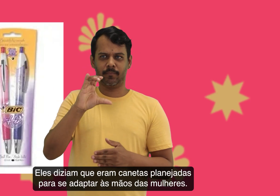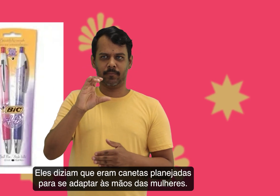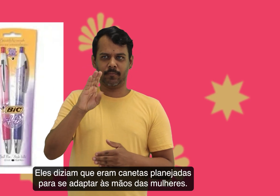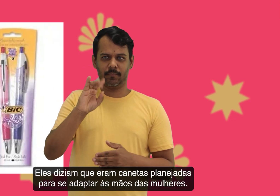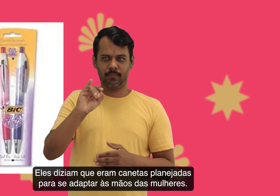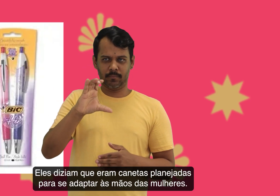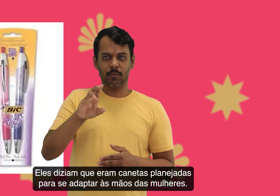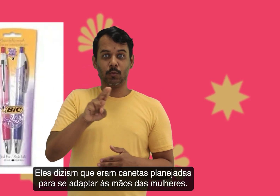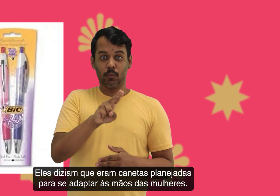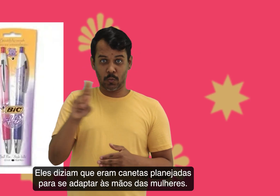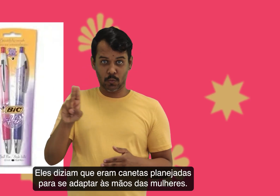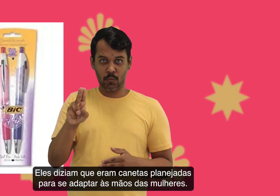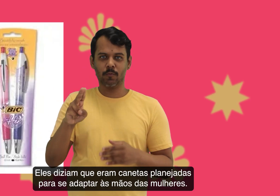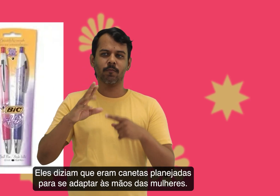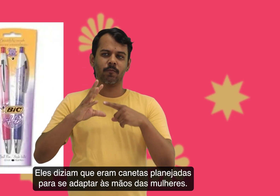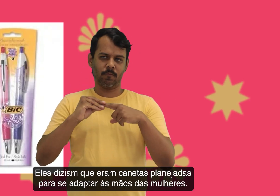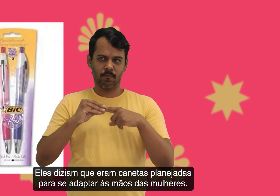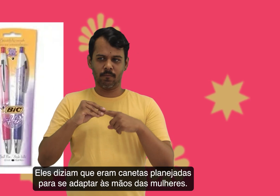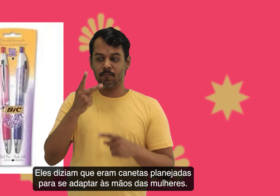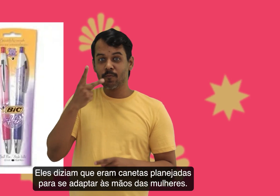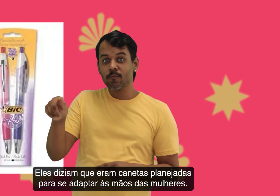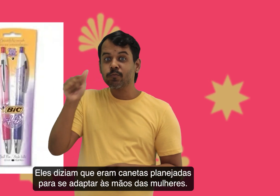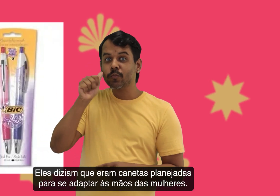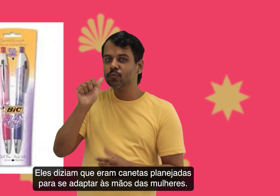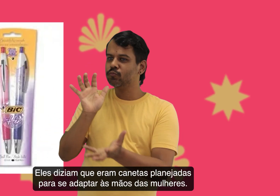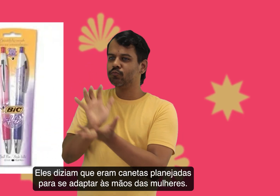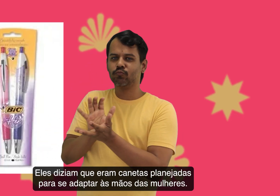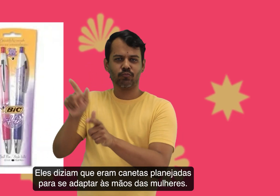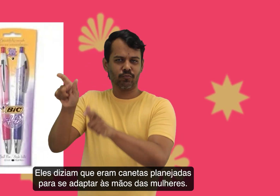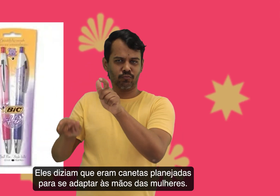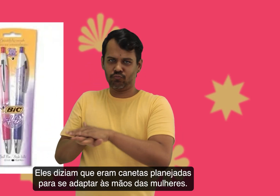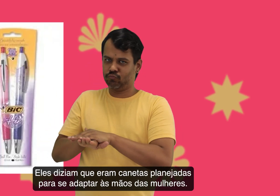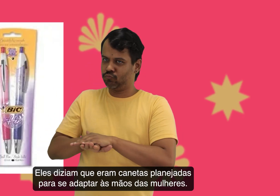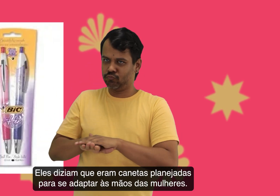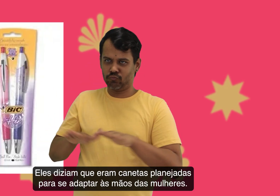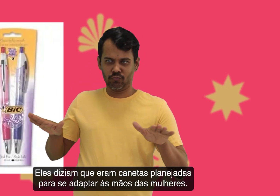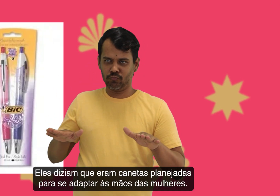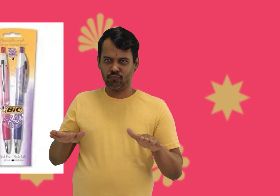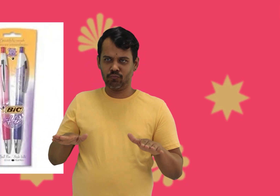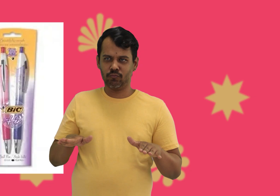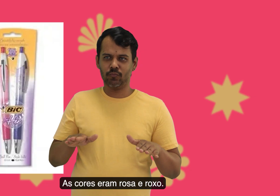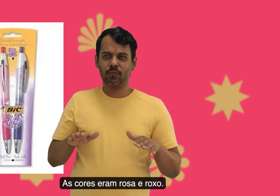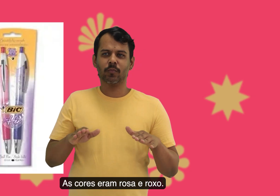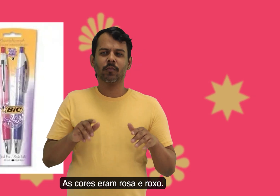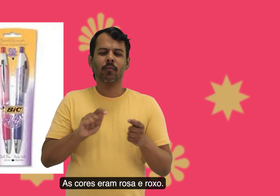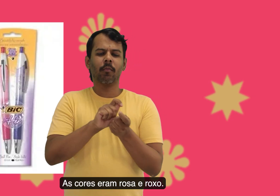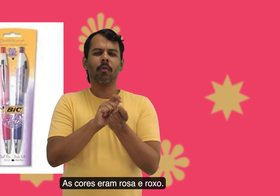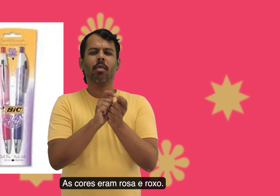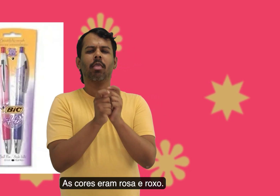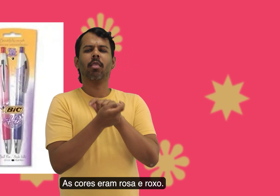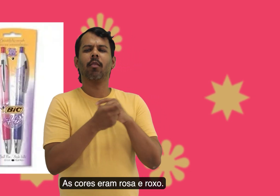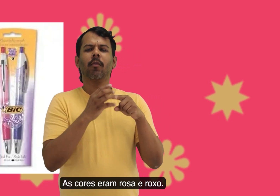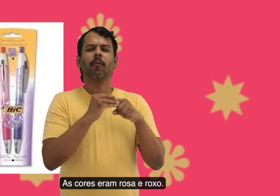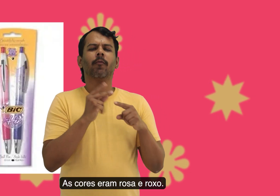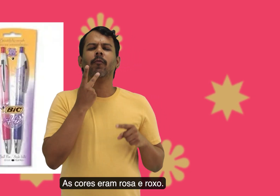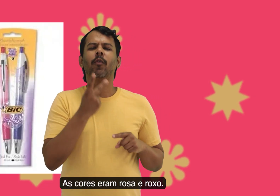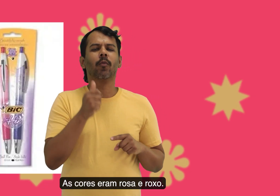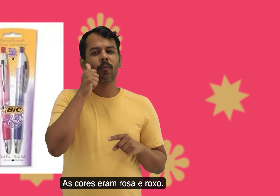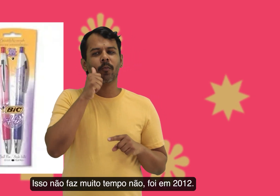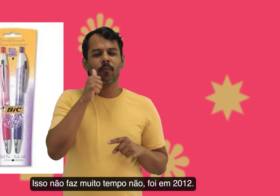Eles diziam que eram canetas planejadas para se adaptar às mãos das mulheres. As cores eram rosa e roxo.